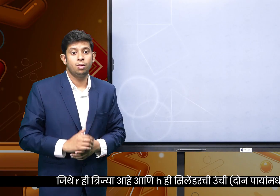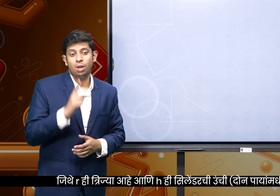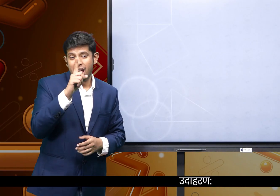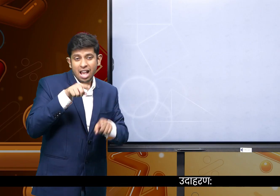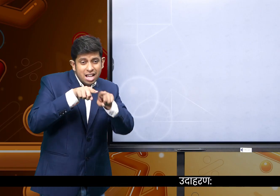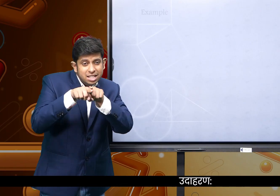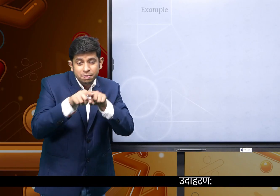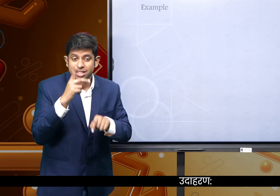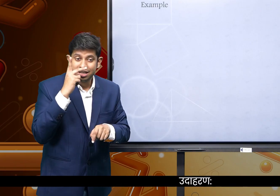उदाहरण: